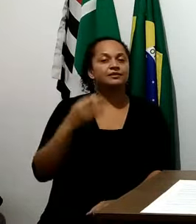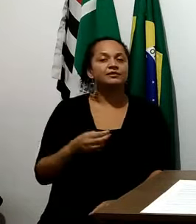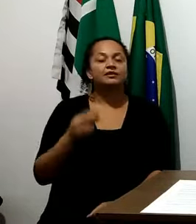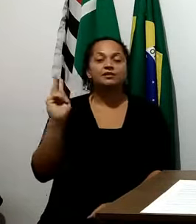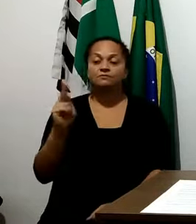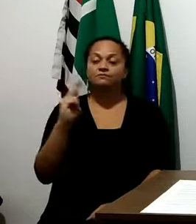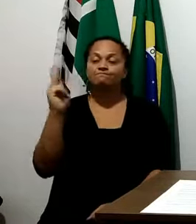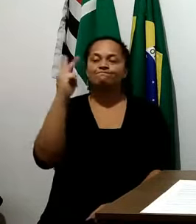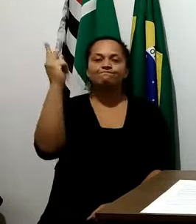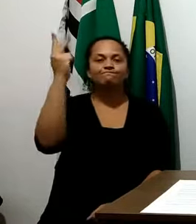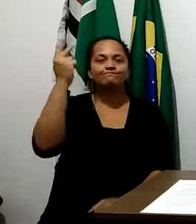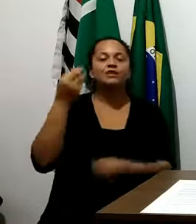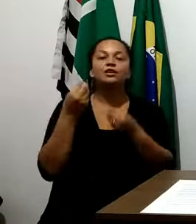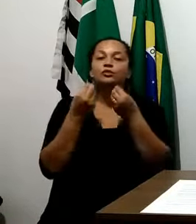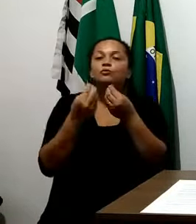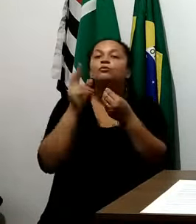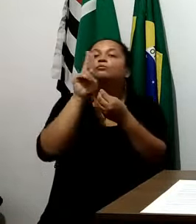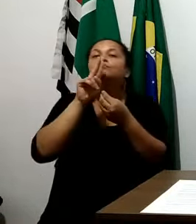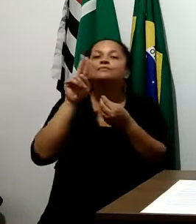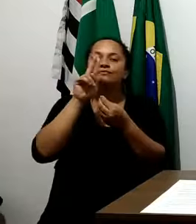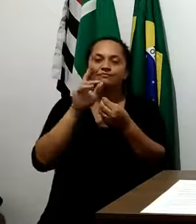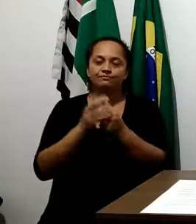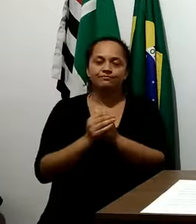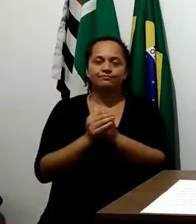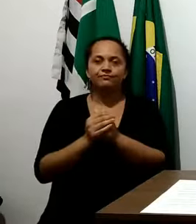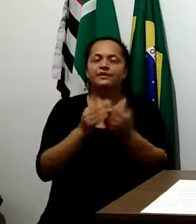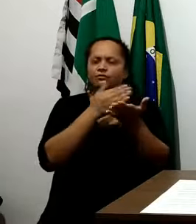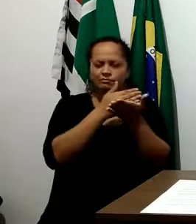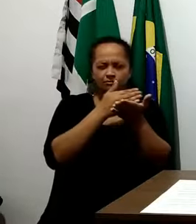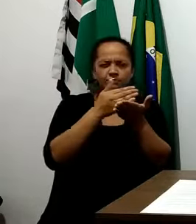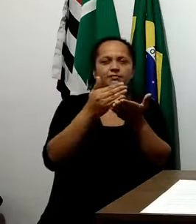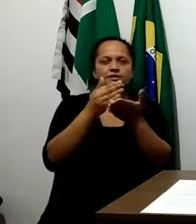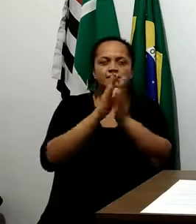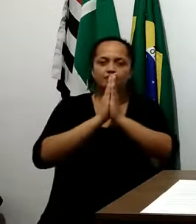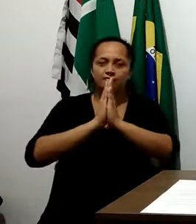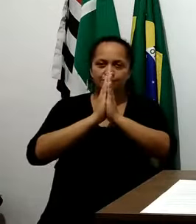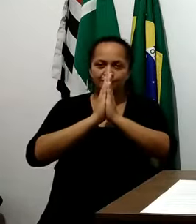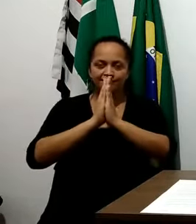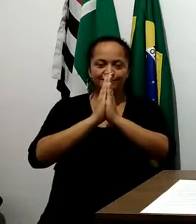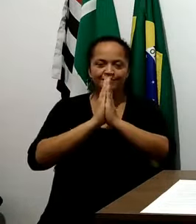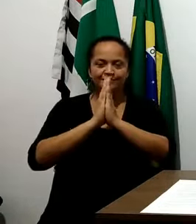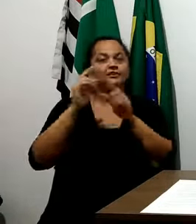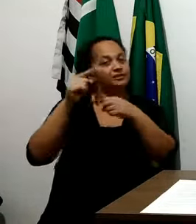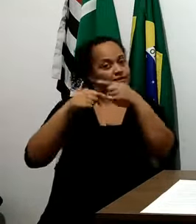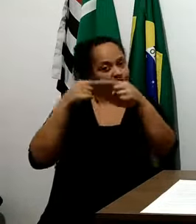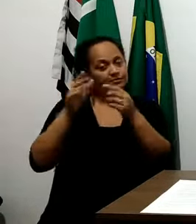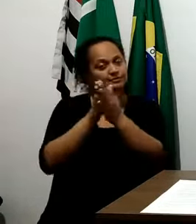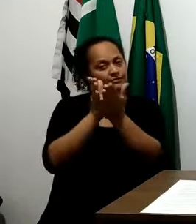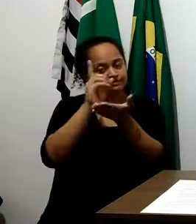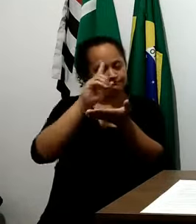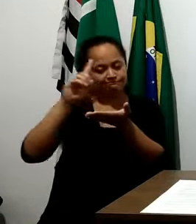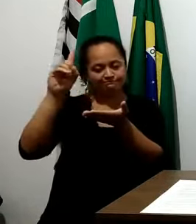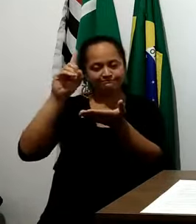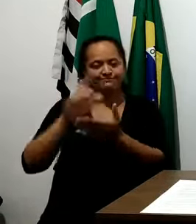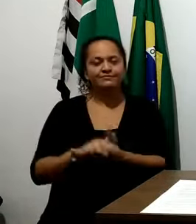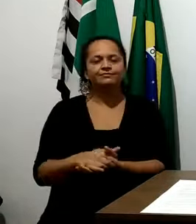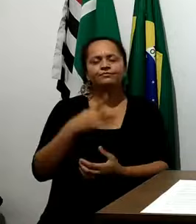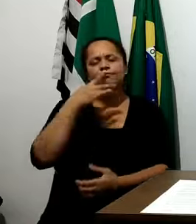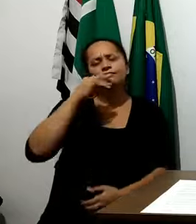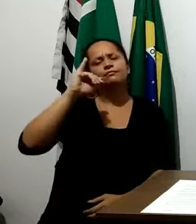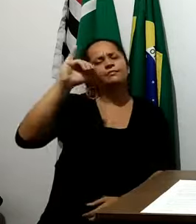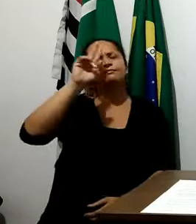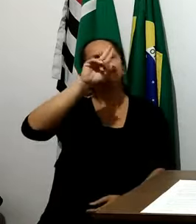utilizá-lo. Amém? Então eu queria orar neste momento com vocês e a gente vai entrar na nossa palavra desta noite. Pai, em nome